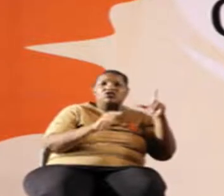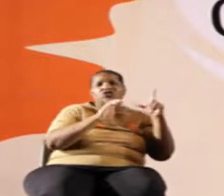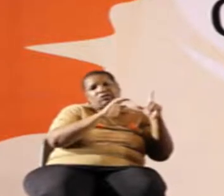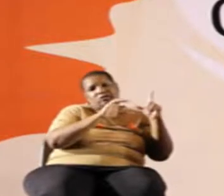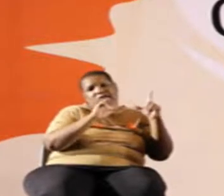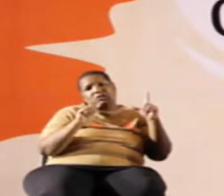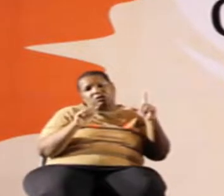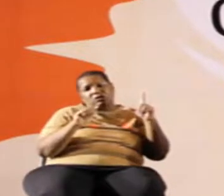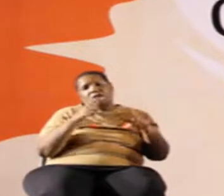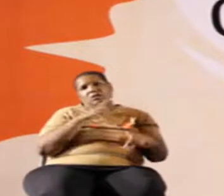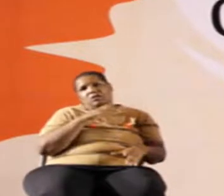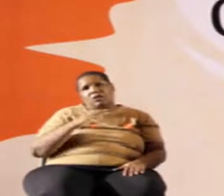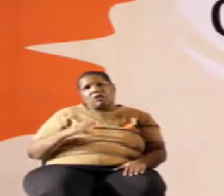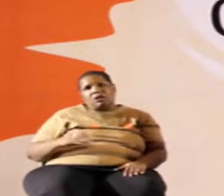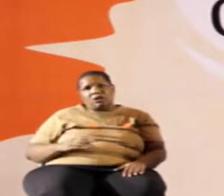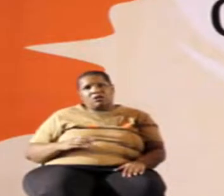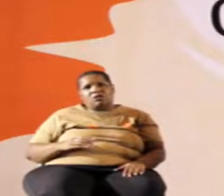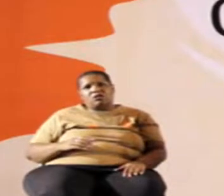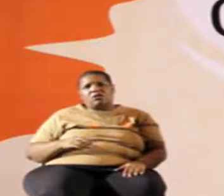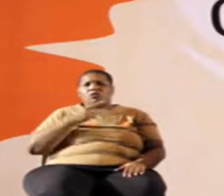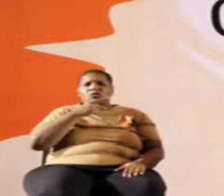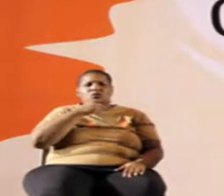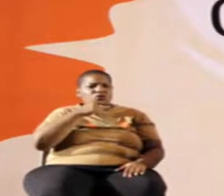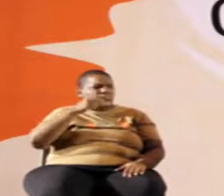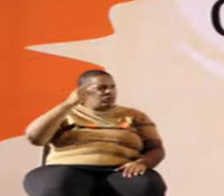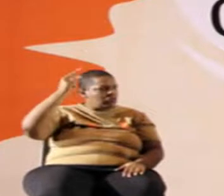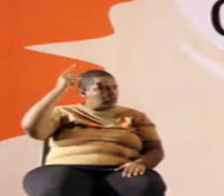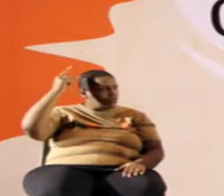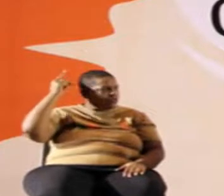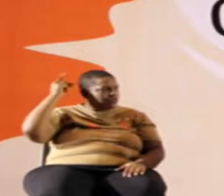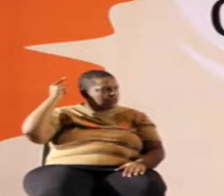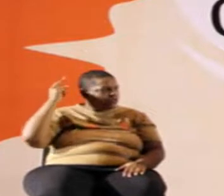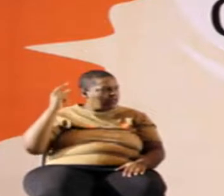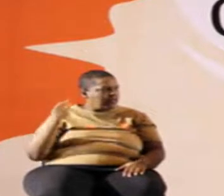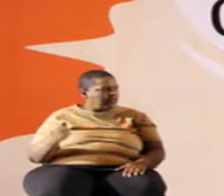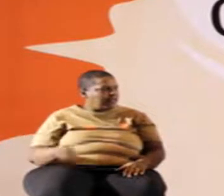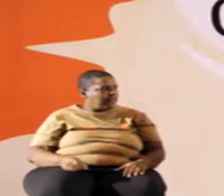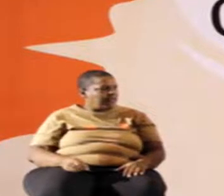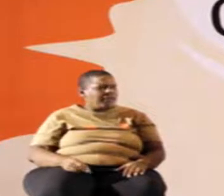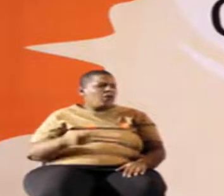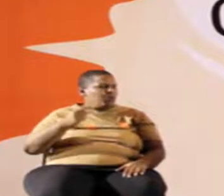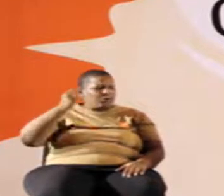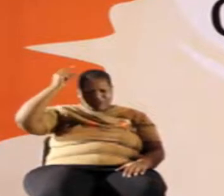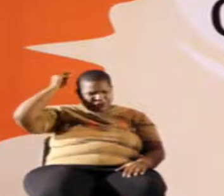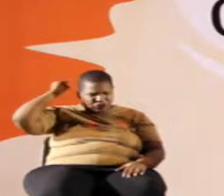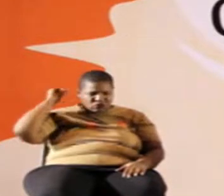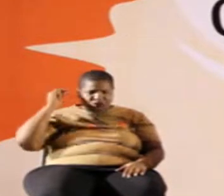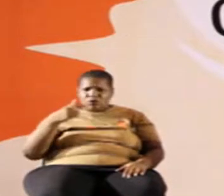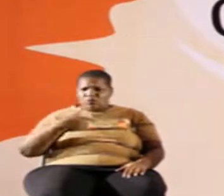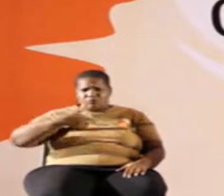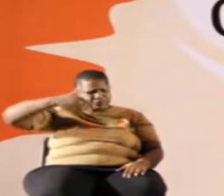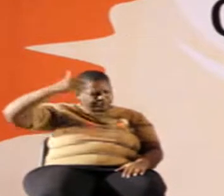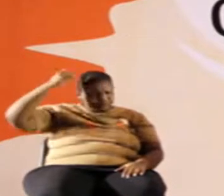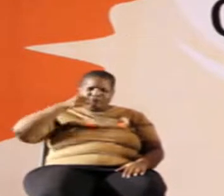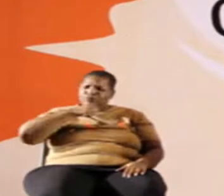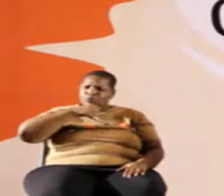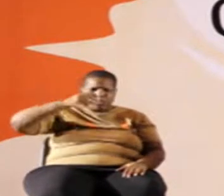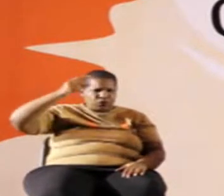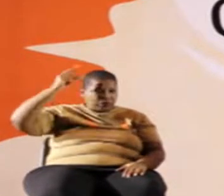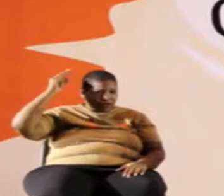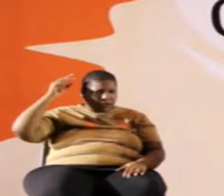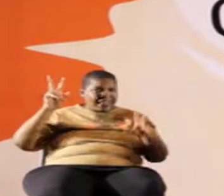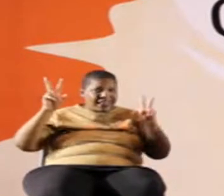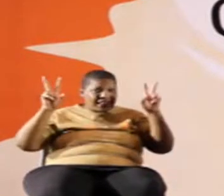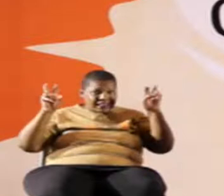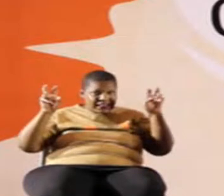seja, é um termo antigo. Eu ia falar um termo desabonador, mas é muito antigo, né? É um termo muito antigo. Veja, é